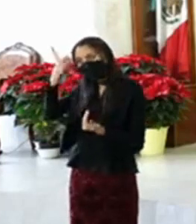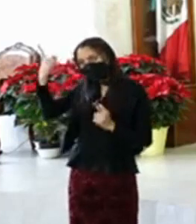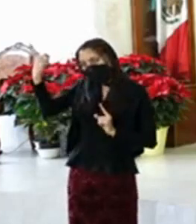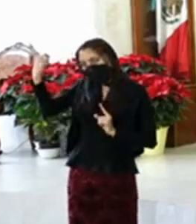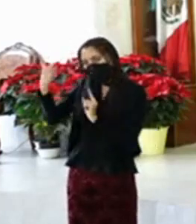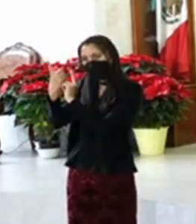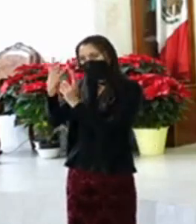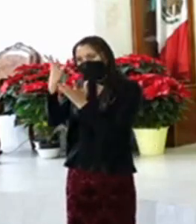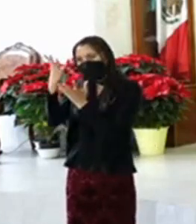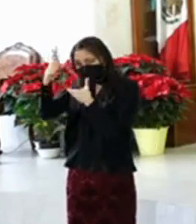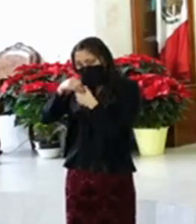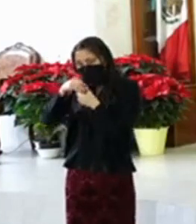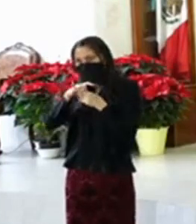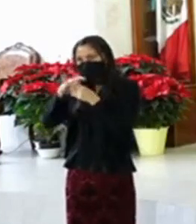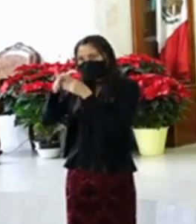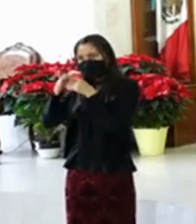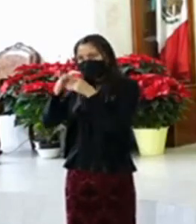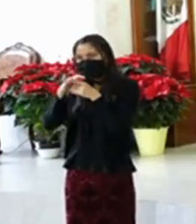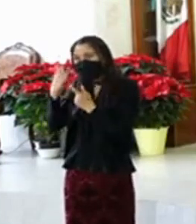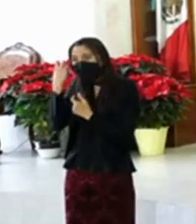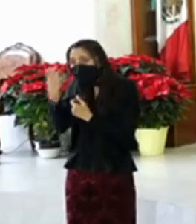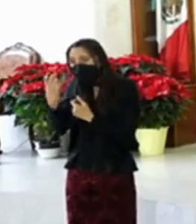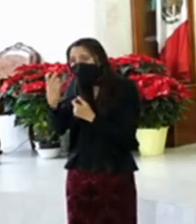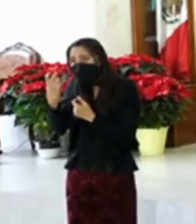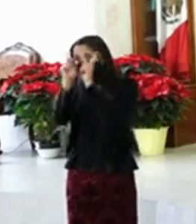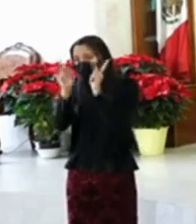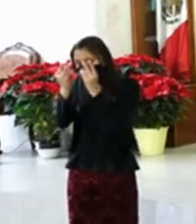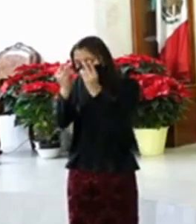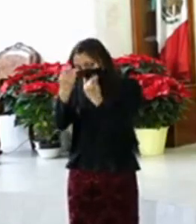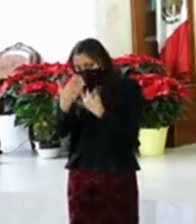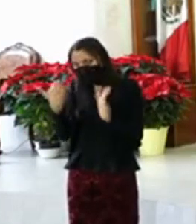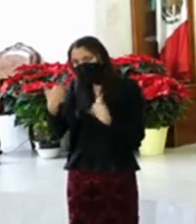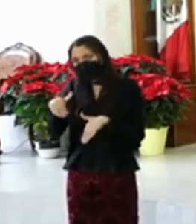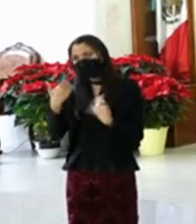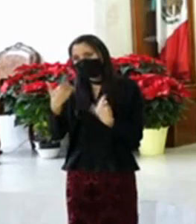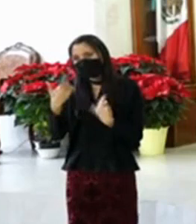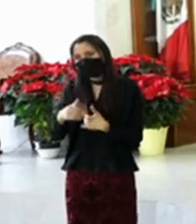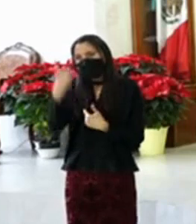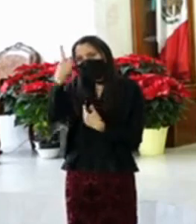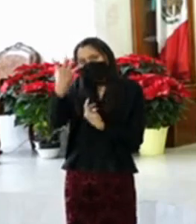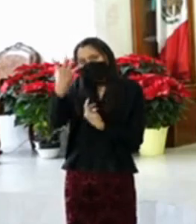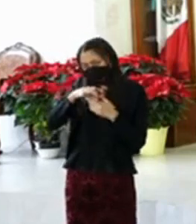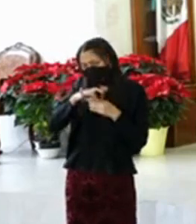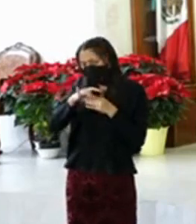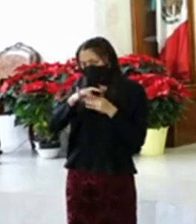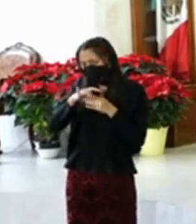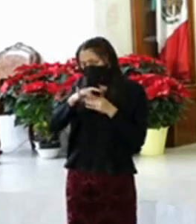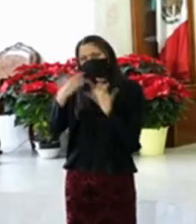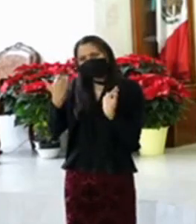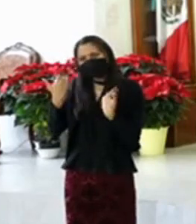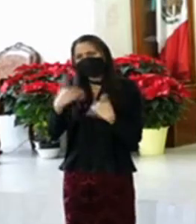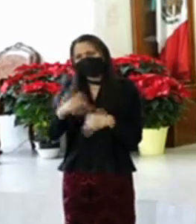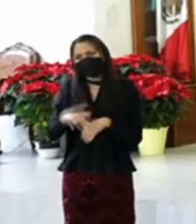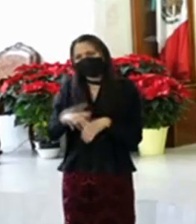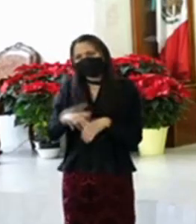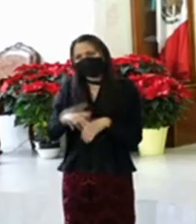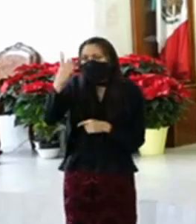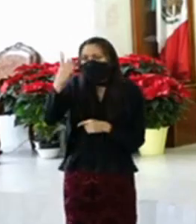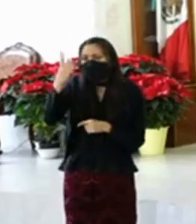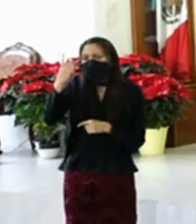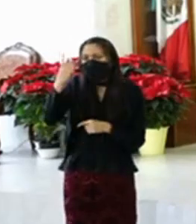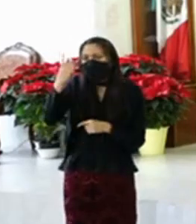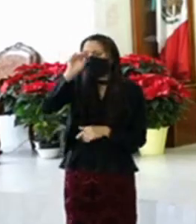nosotros esa relación que se interrumpió por alguna causa. Él está a la puerta